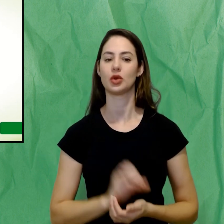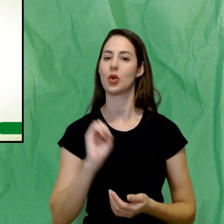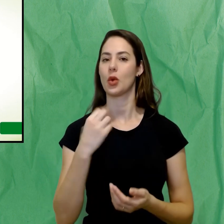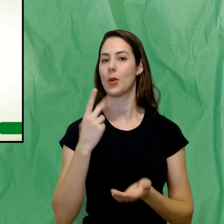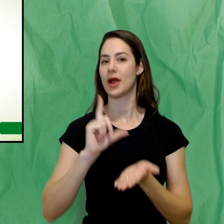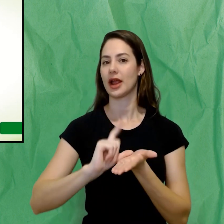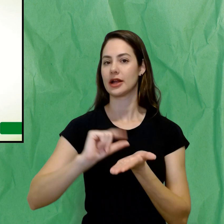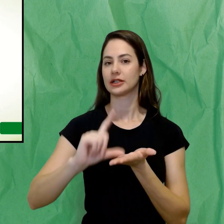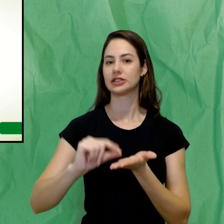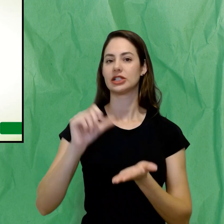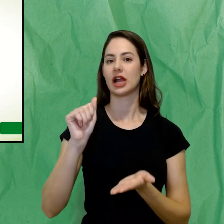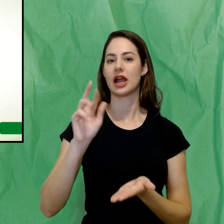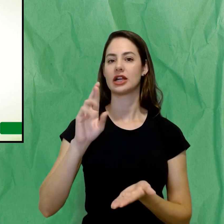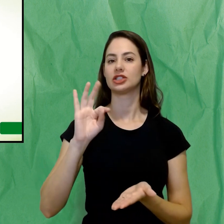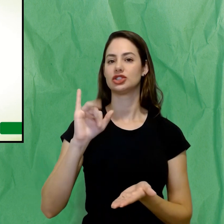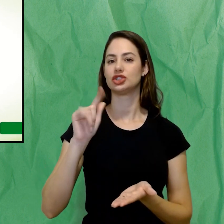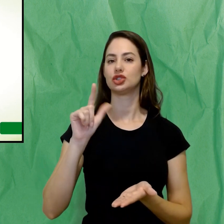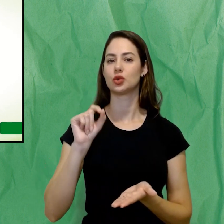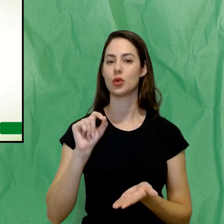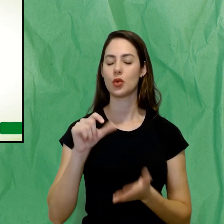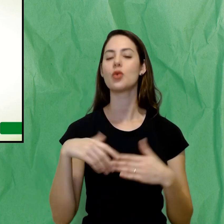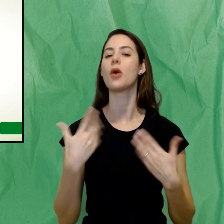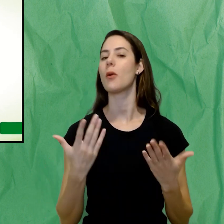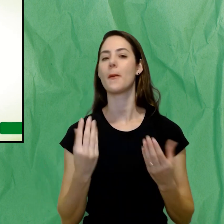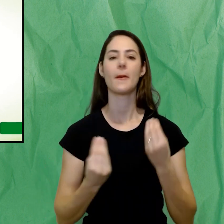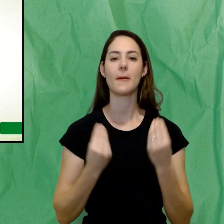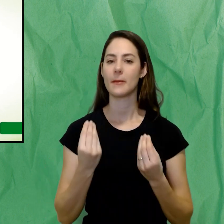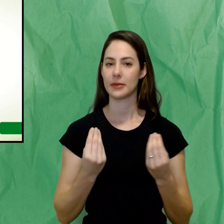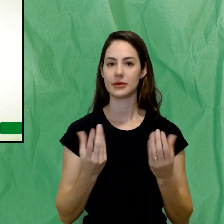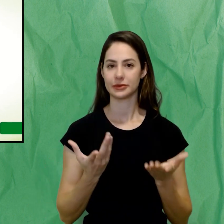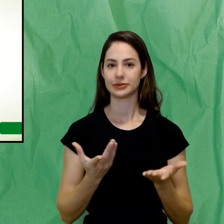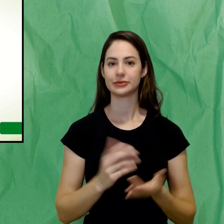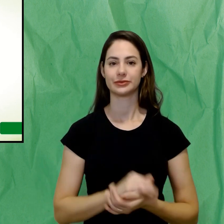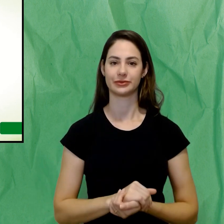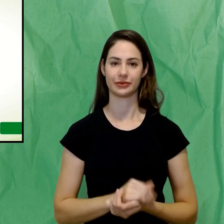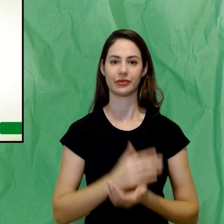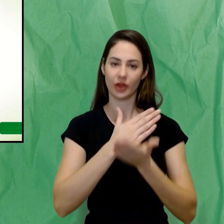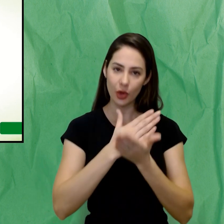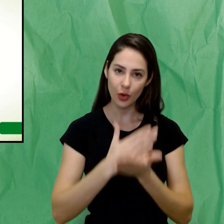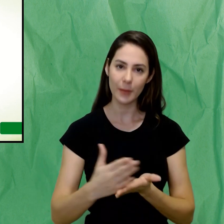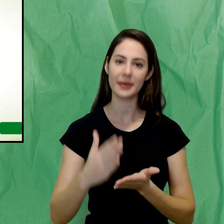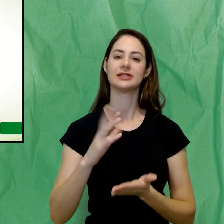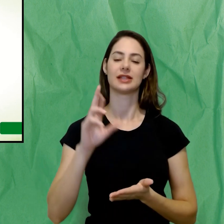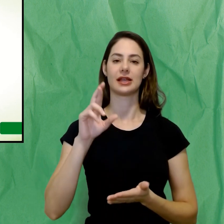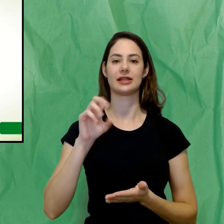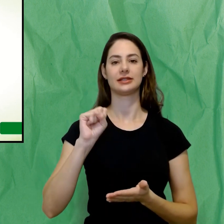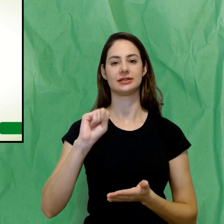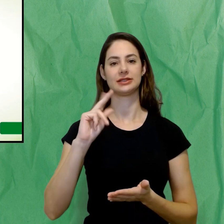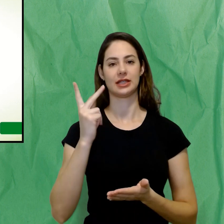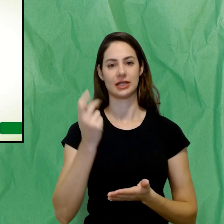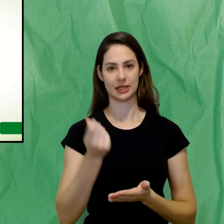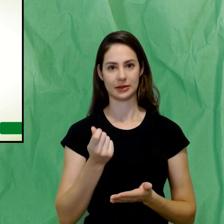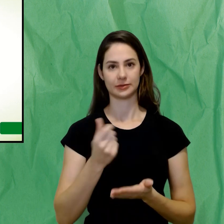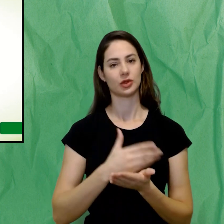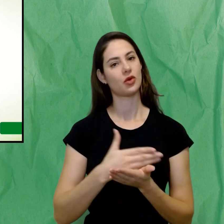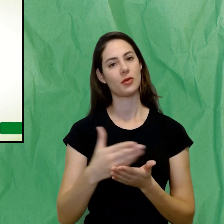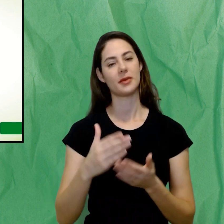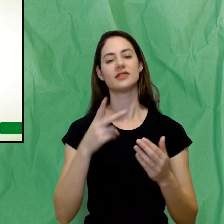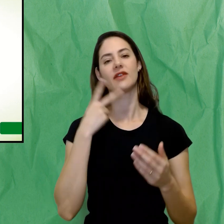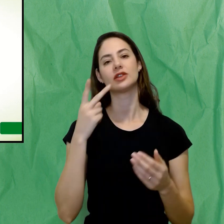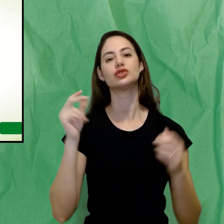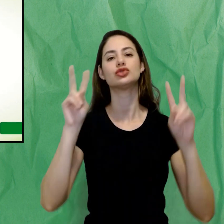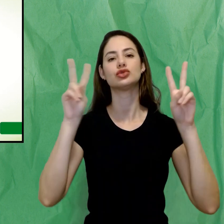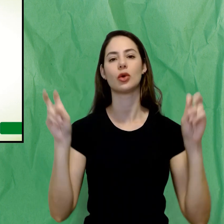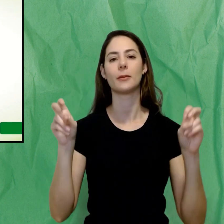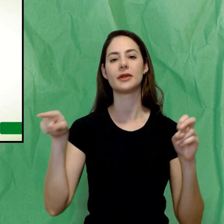um artigo, qual é o formato dessa obra. Começando a resenha propriamente dita, nós iniciamos falando um pouquinho